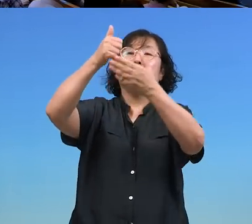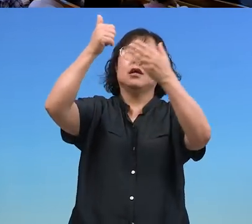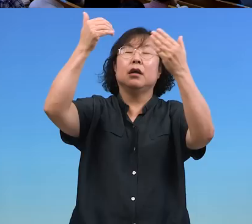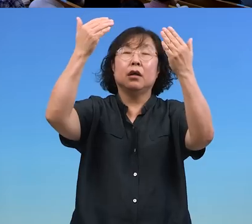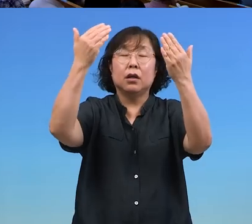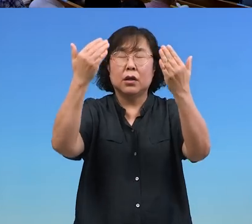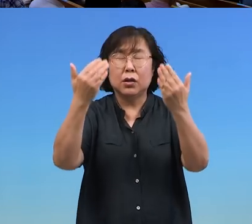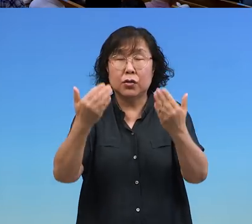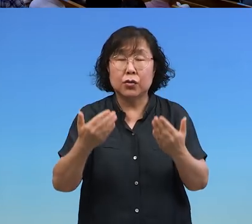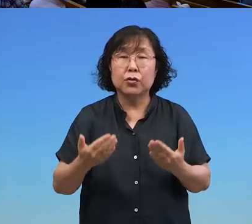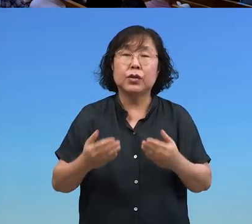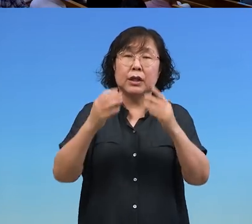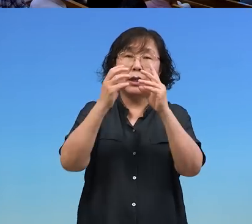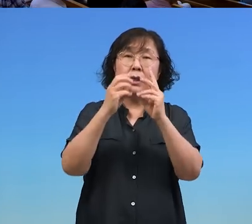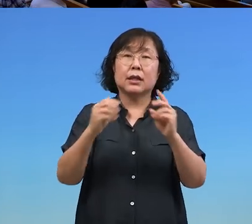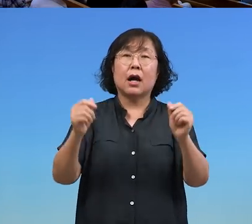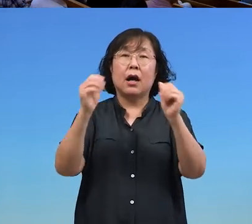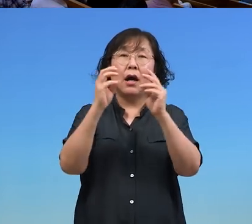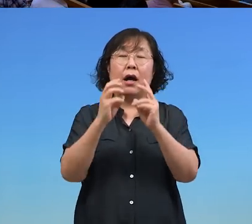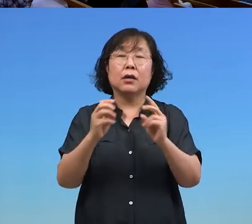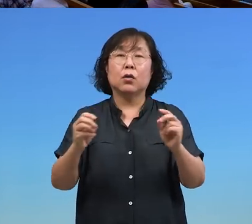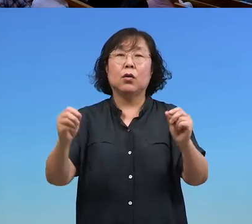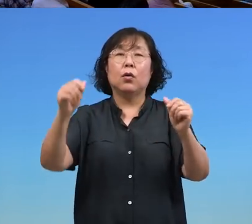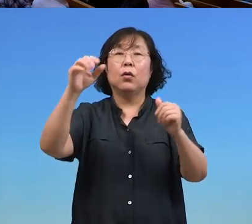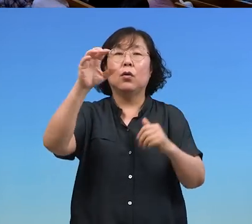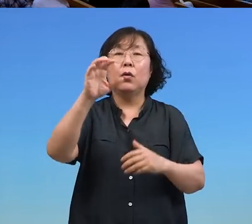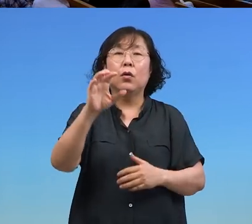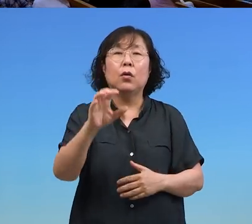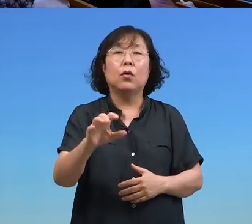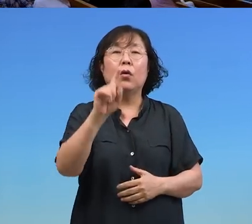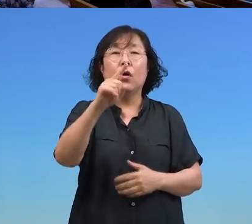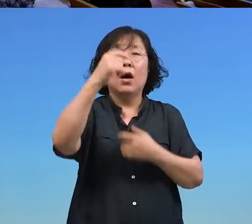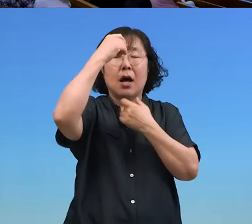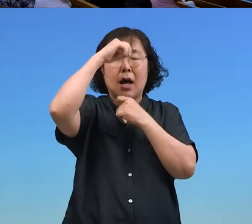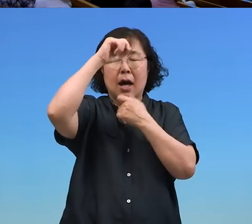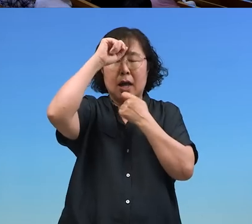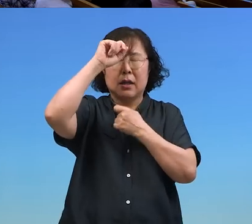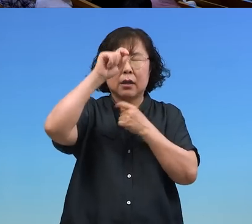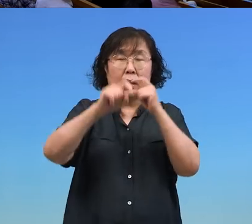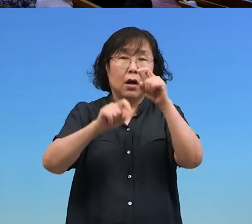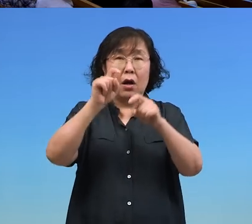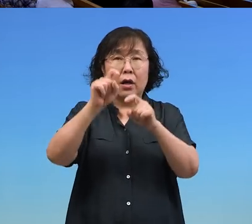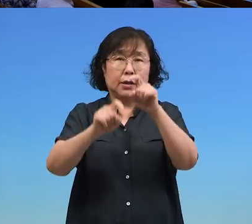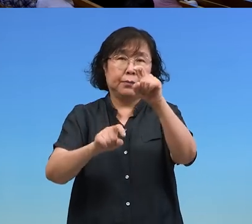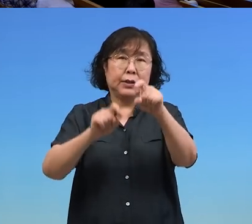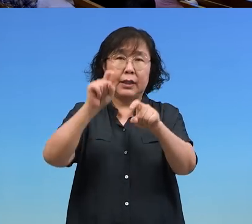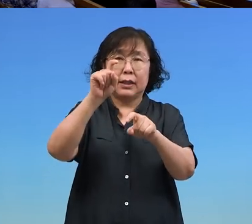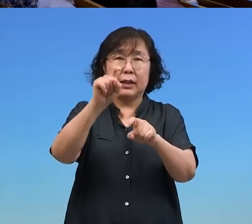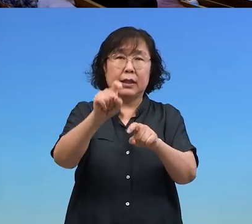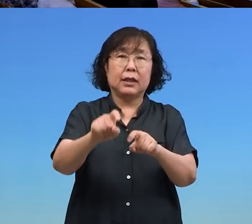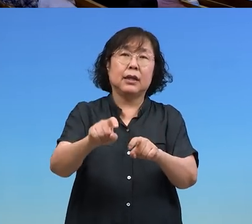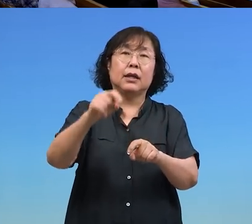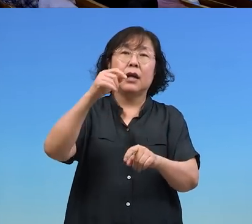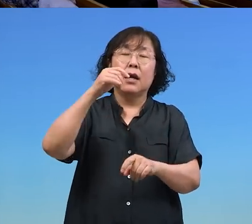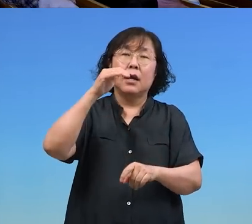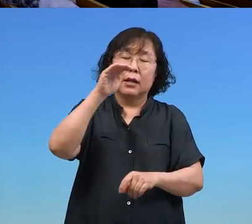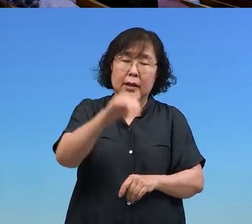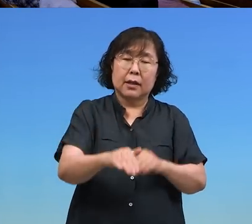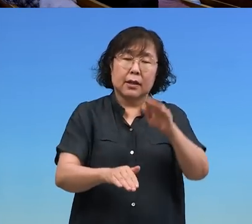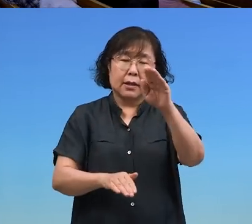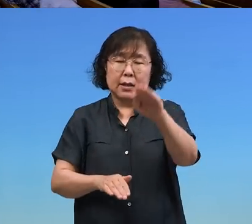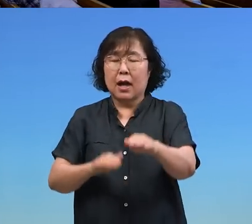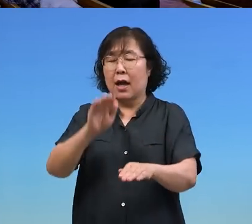주신 땅으로 한 걸음씩 나아갈 때에